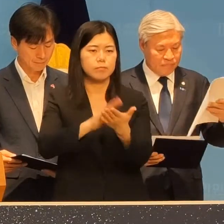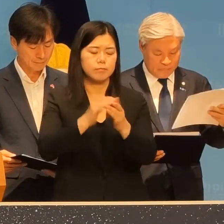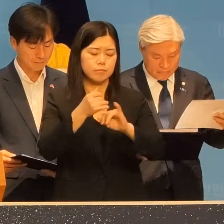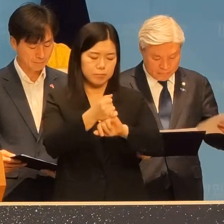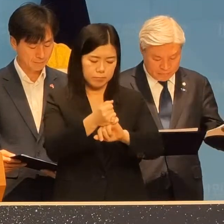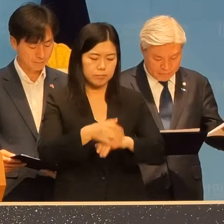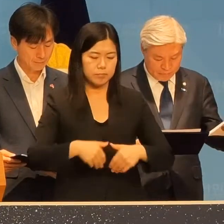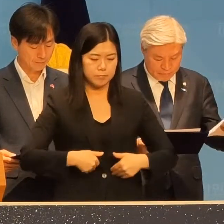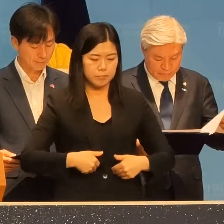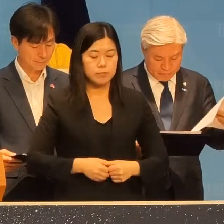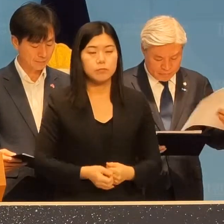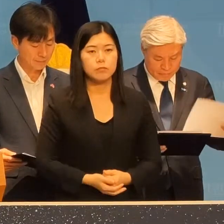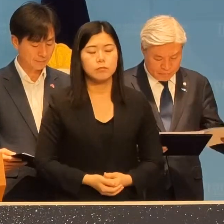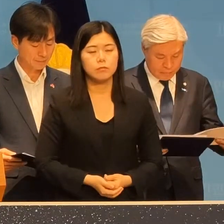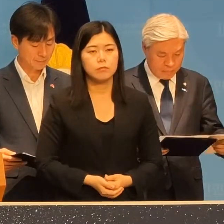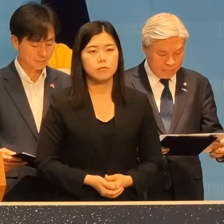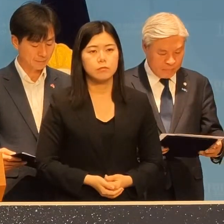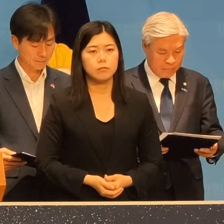목소리로 약속했습니다.